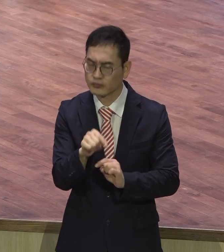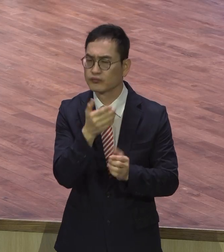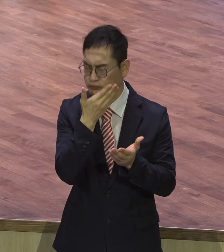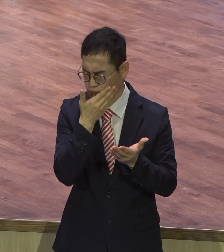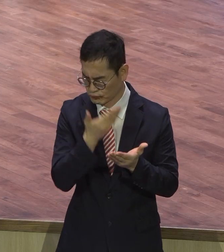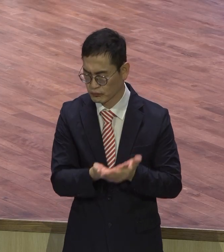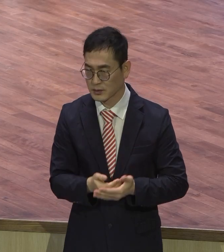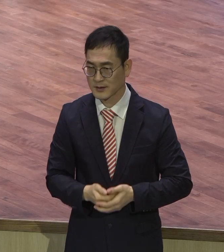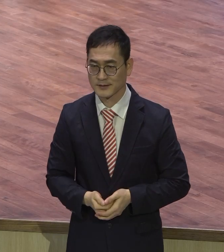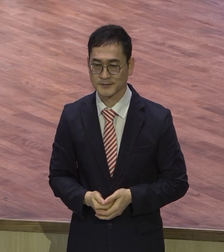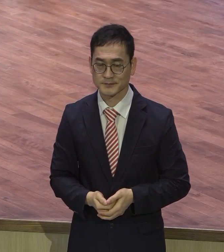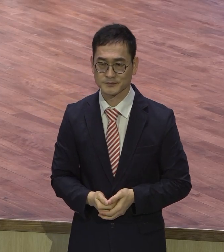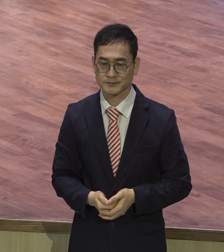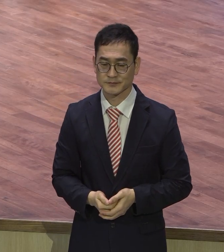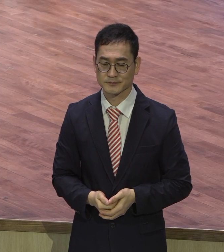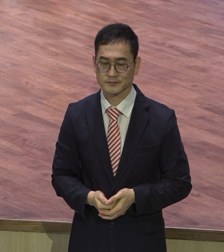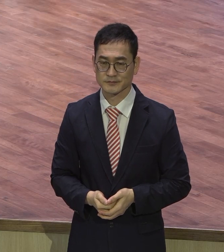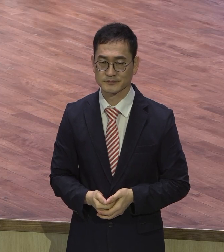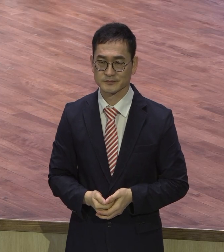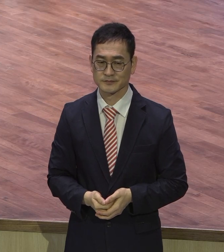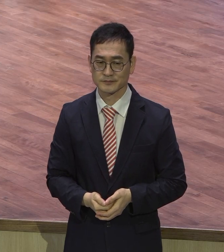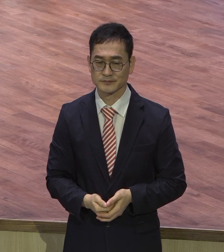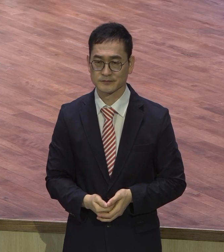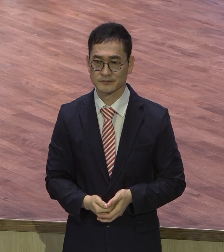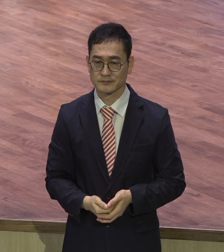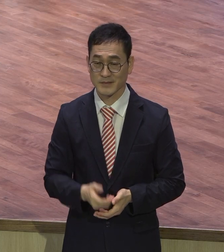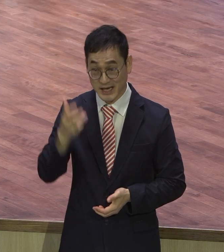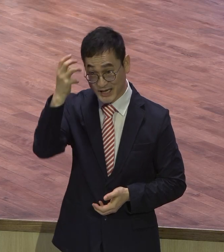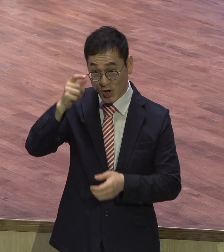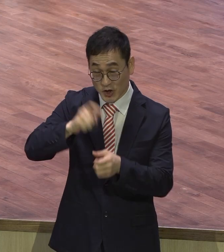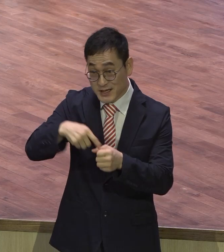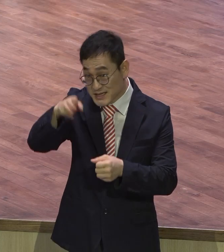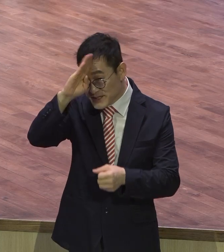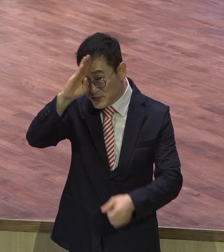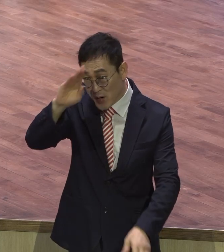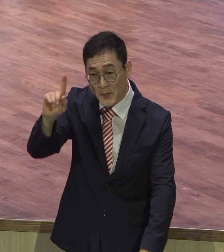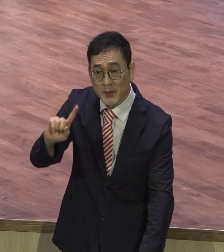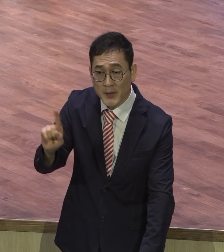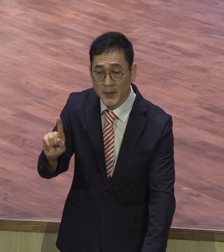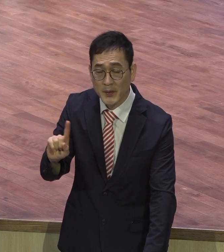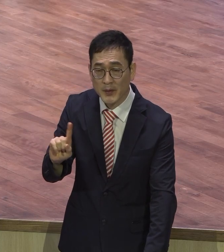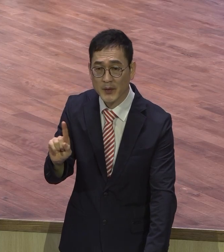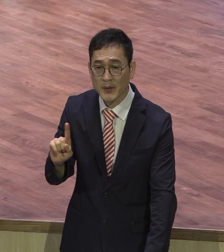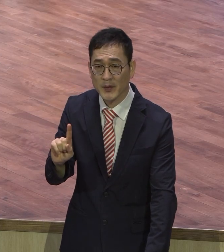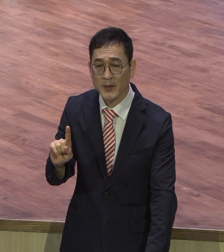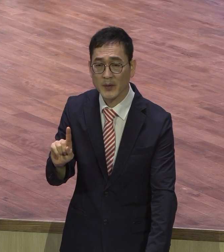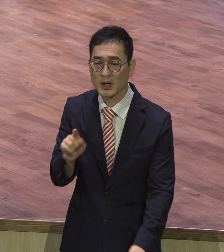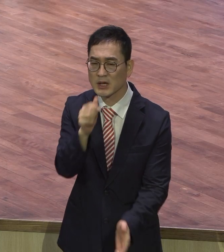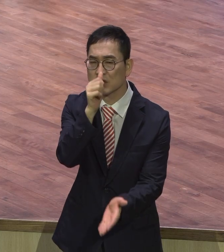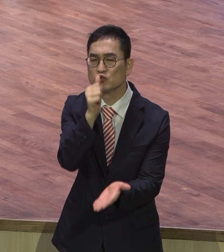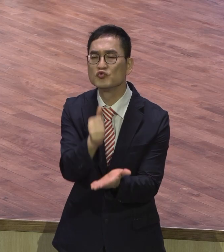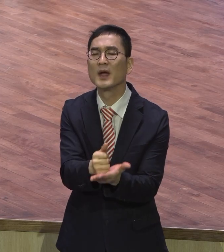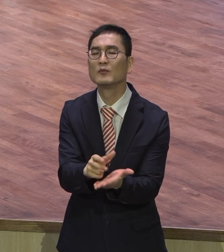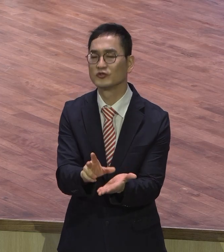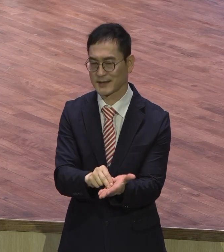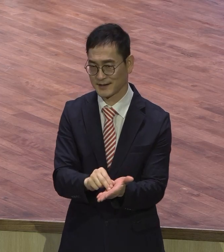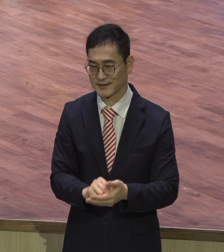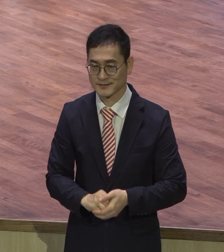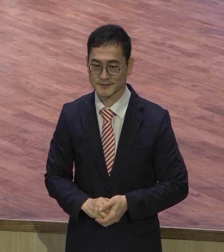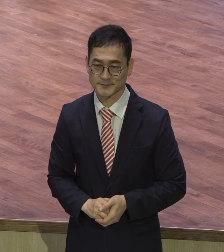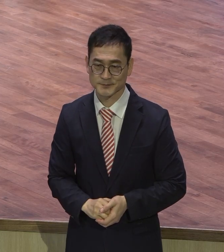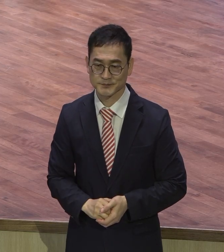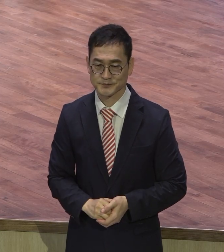영적인 질병을 간단히 요약하면 영적 질병이 뭡니까? 한마디로 죄 문제입니다. 죄